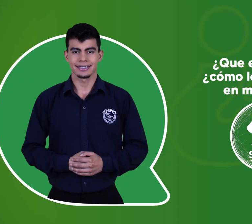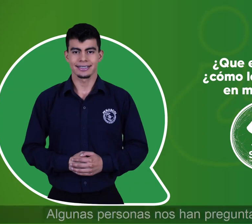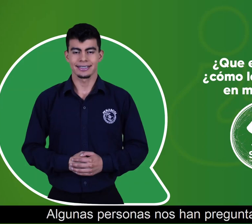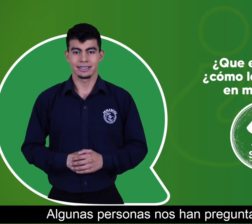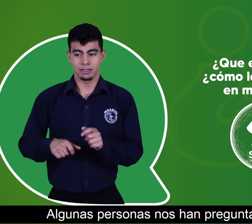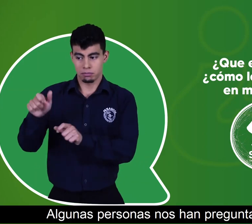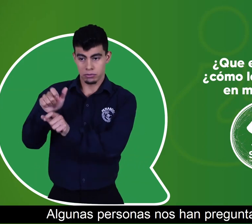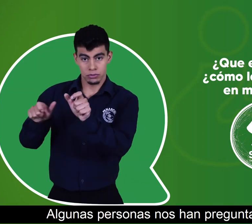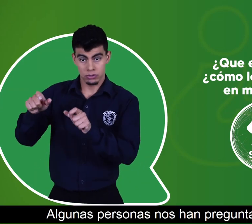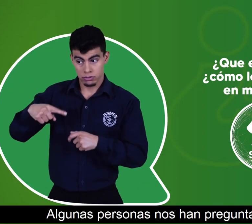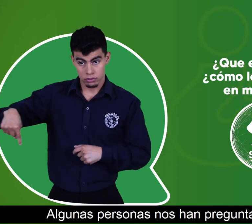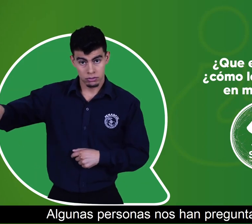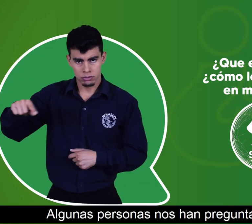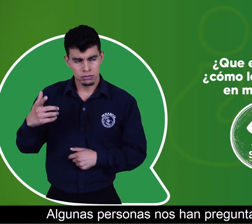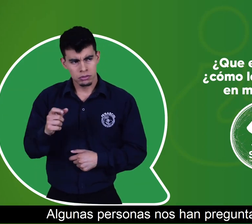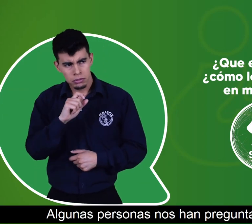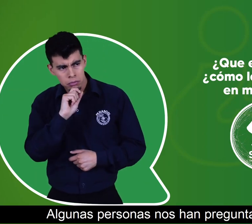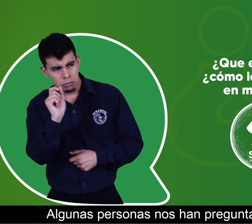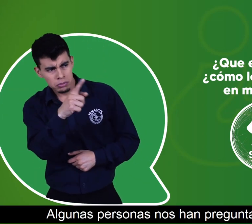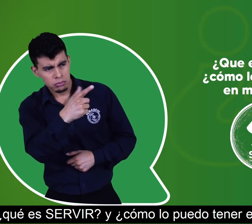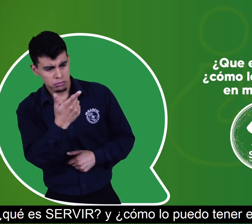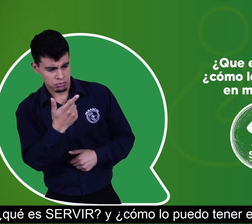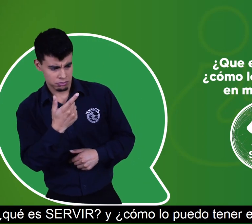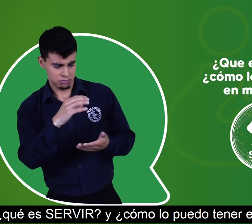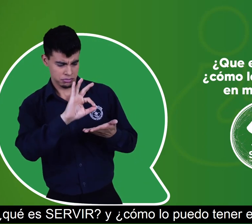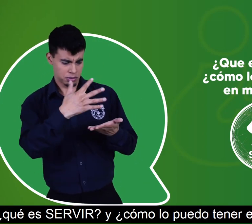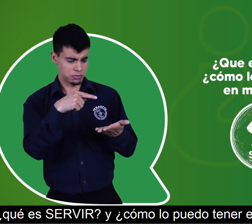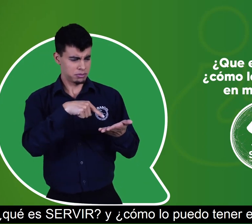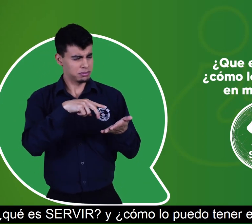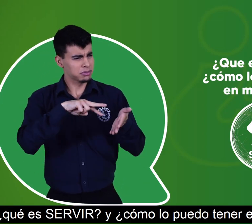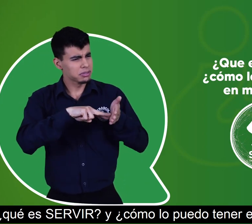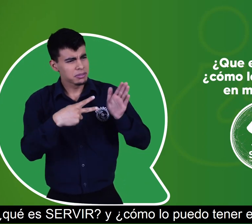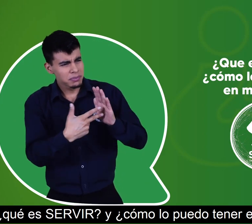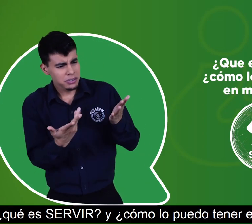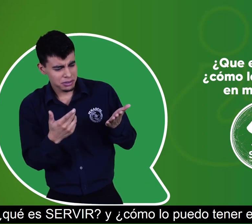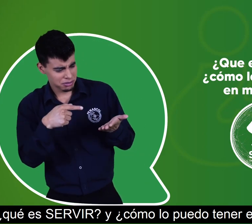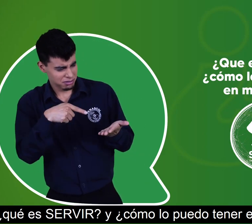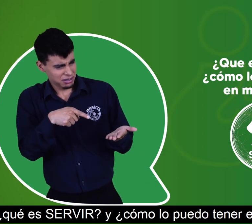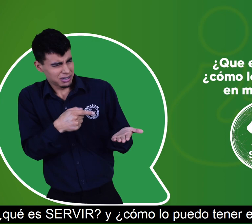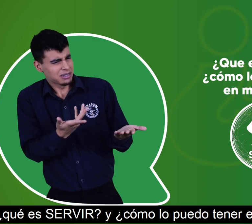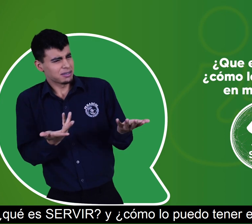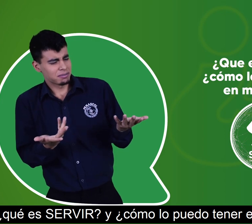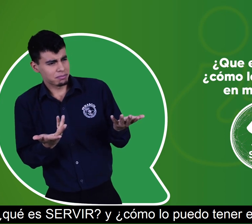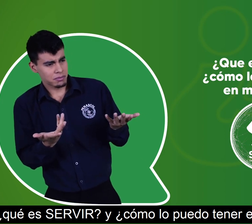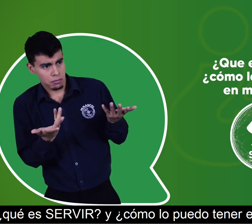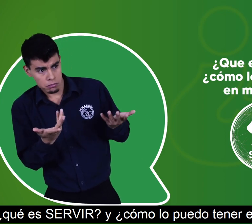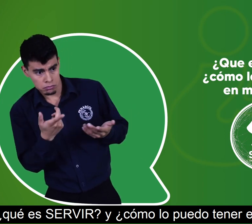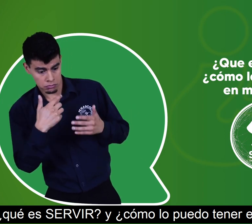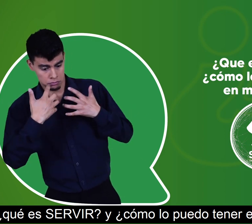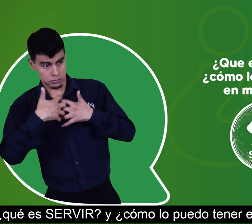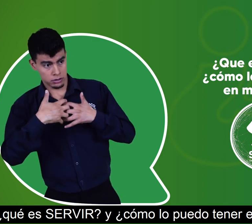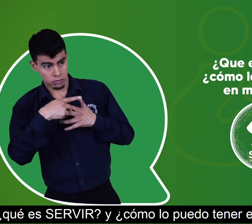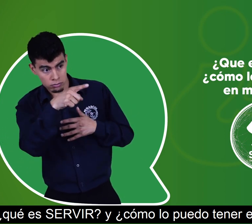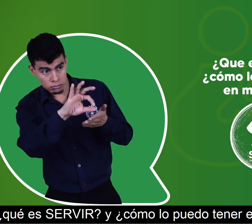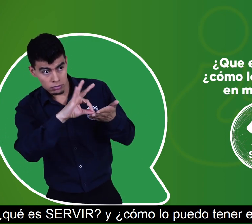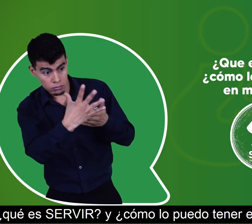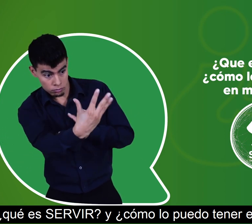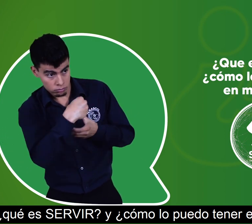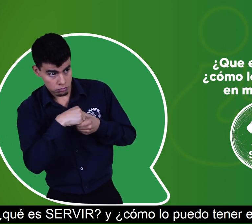Algunas personas nos han preguntado qué es Servir y cómo lo puedo tener